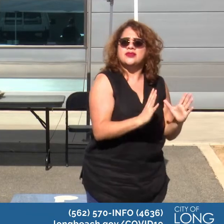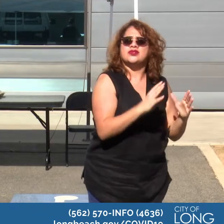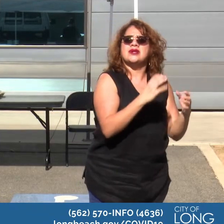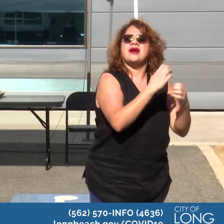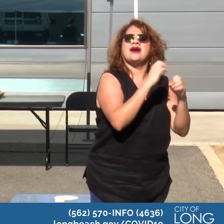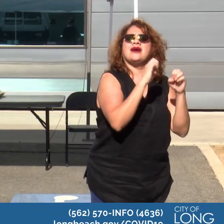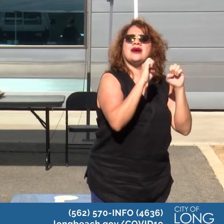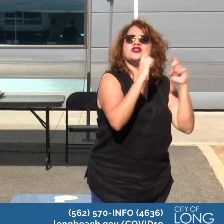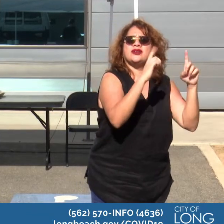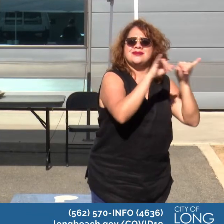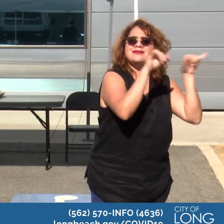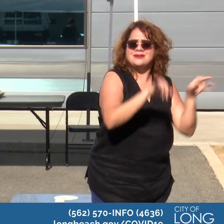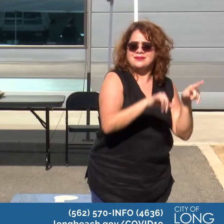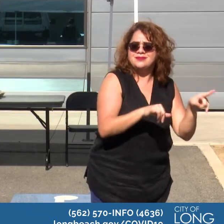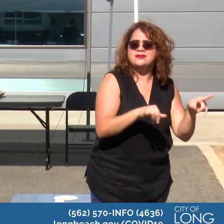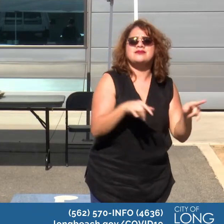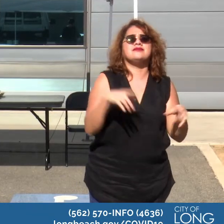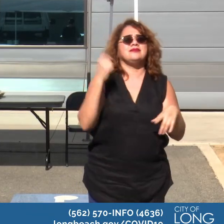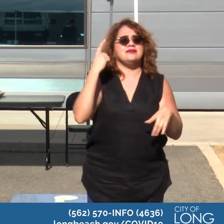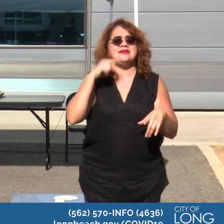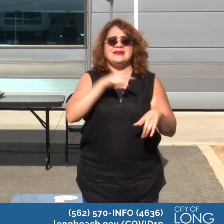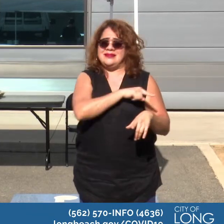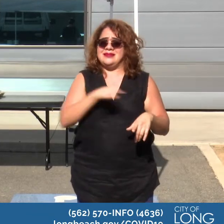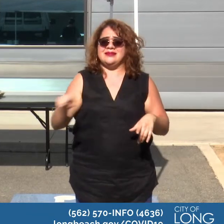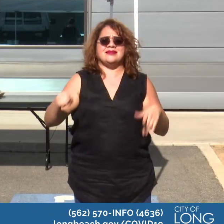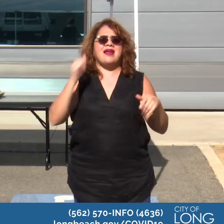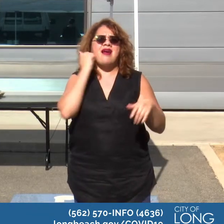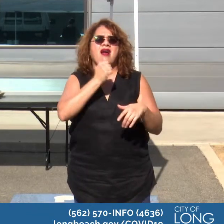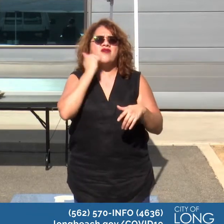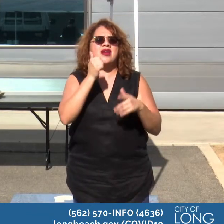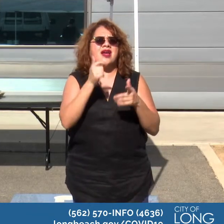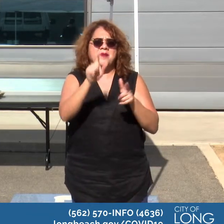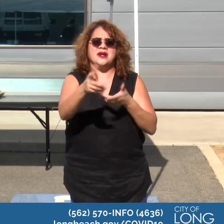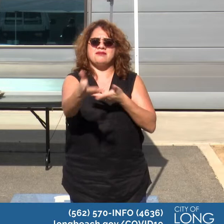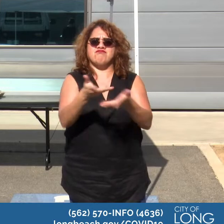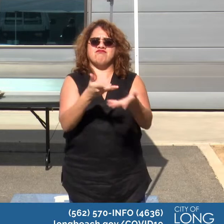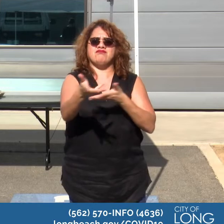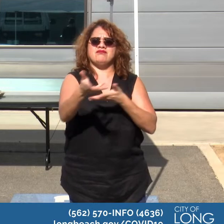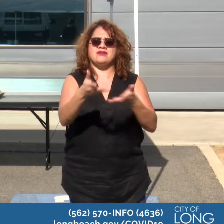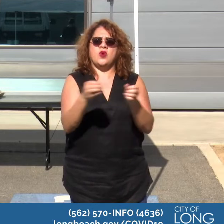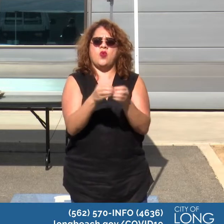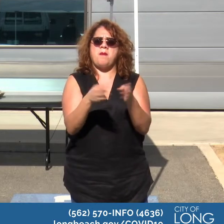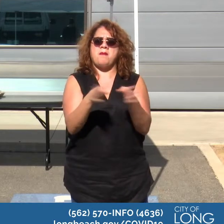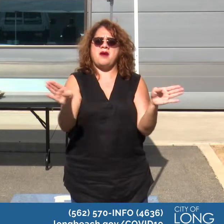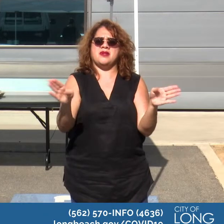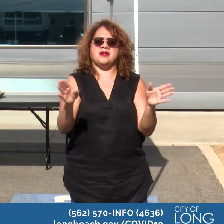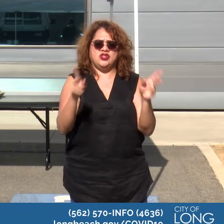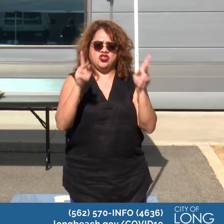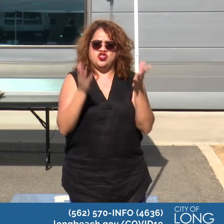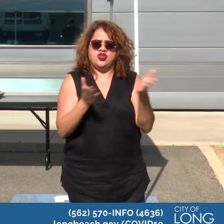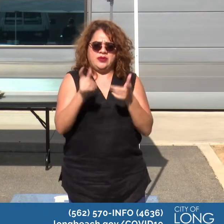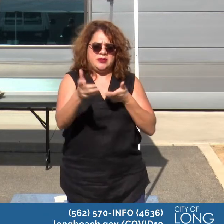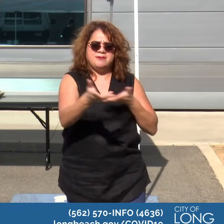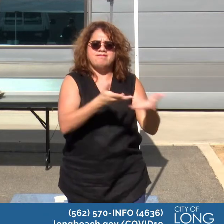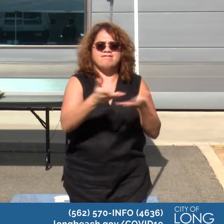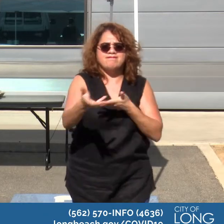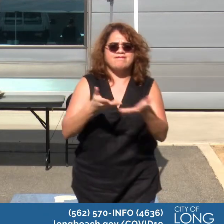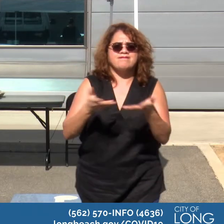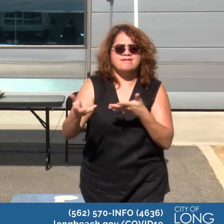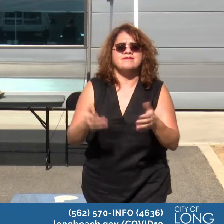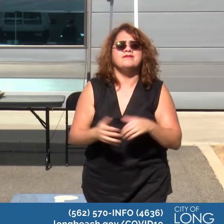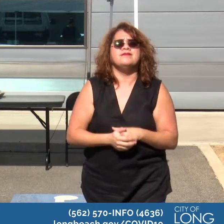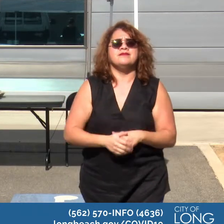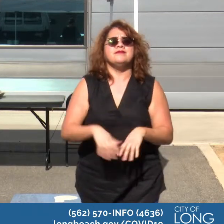salud todos los días cuando realizan su trabajo. Debido a la naturaleza de sus trabajos, muchos de